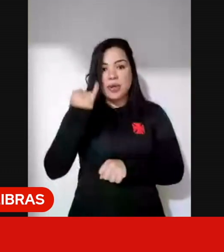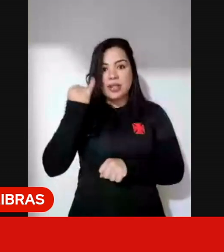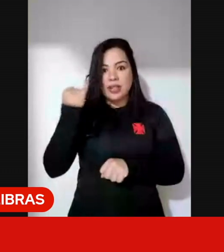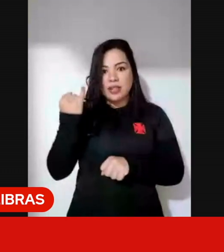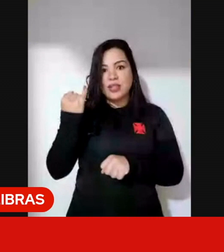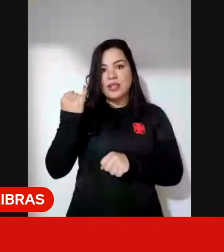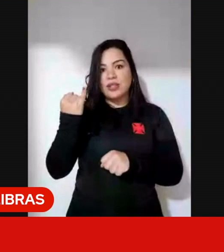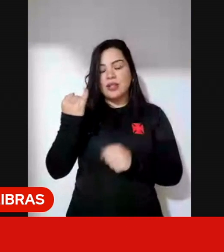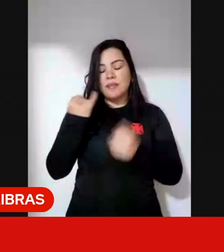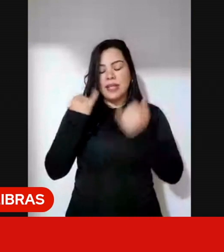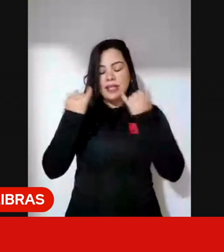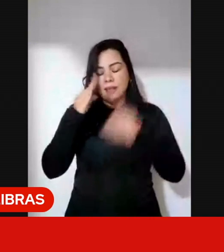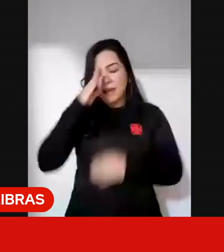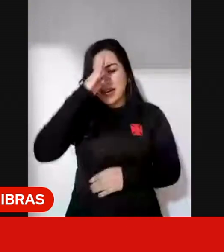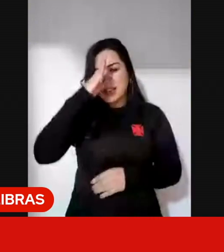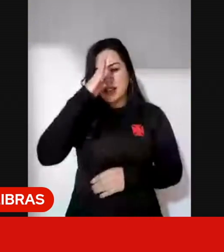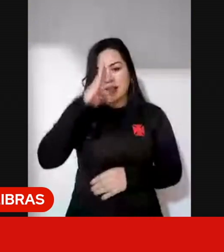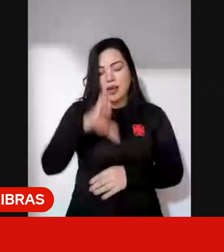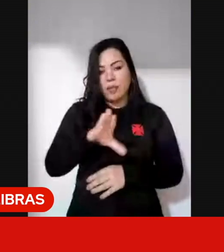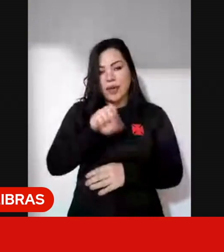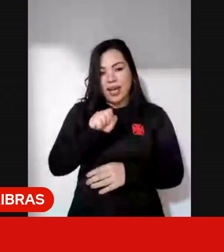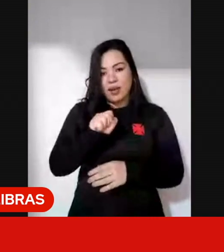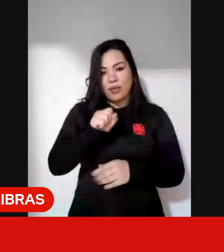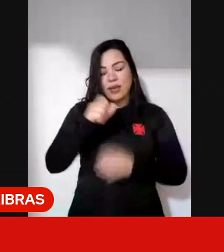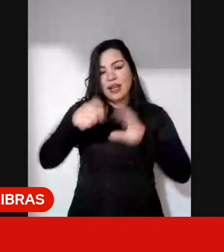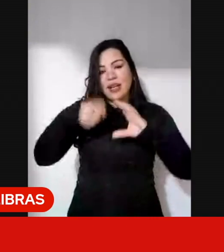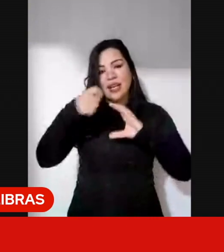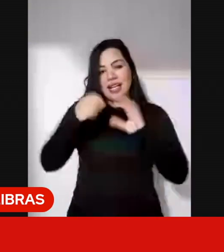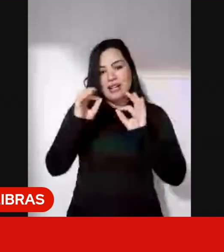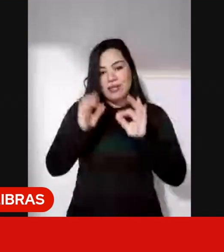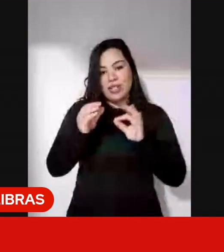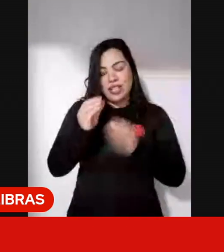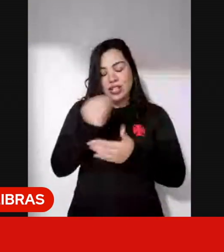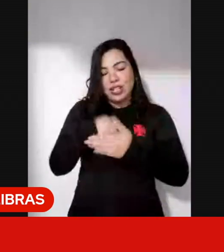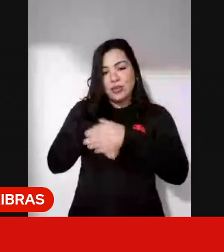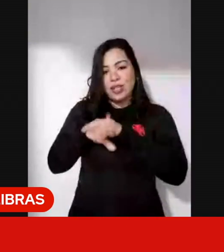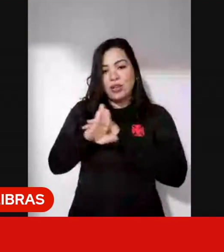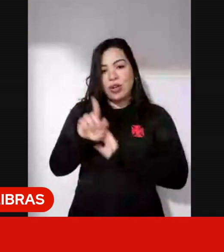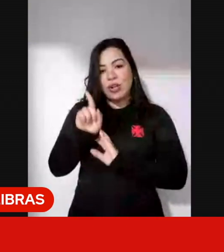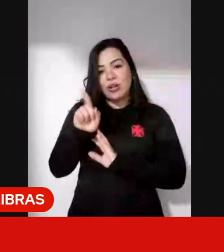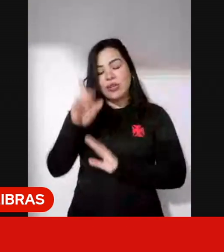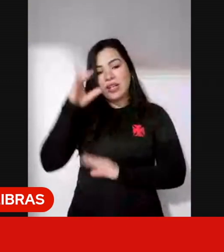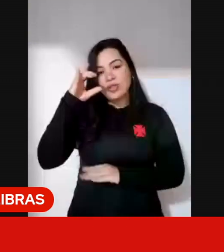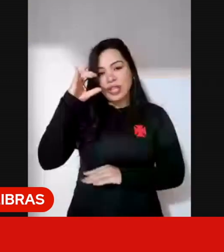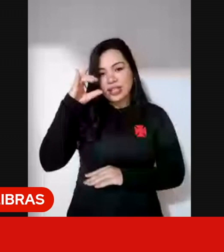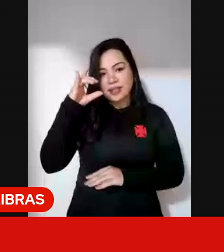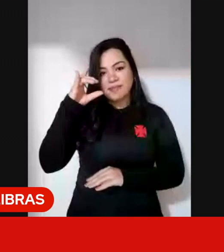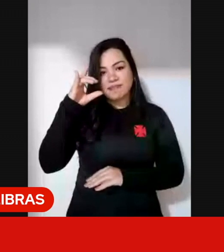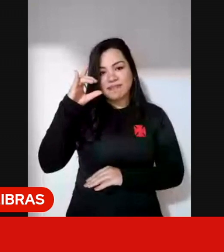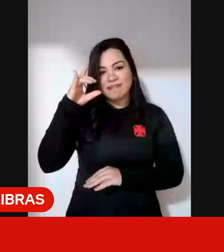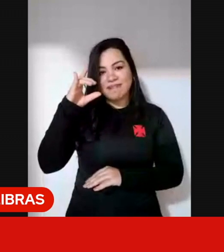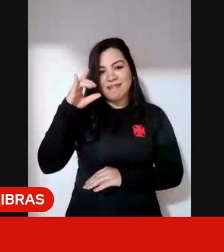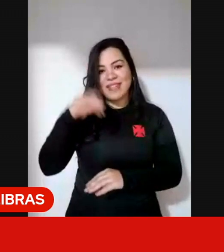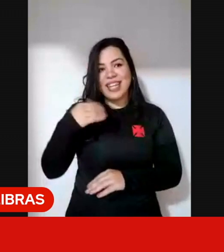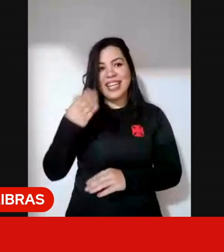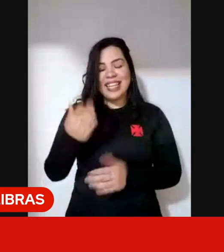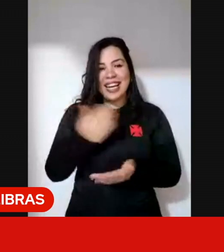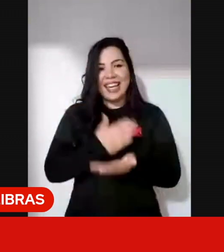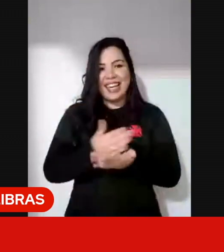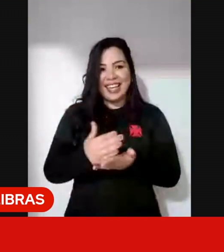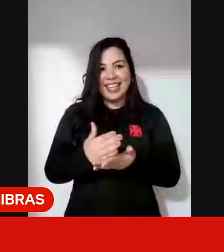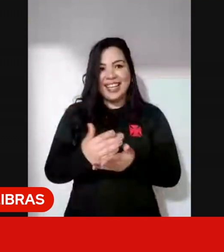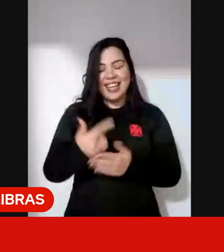mais importantes e principais eu pego, gravo direitinho e coloco lá no Instagram.